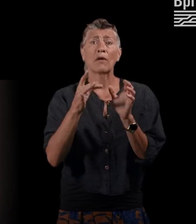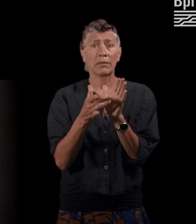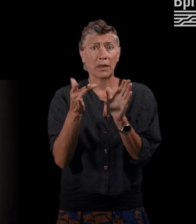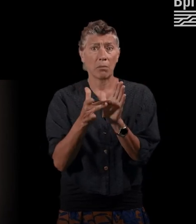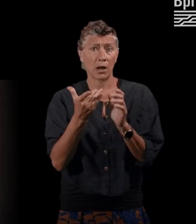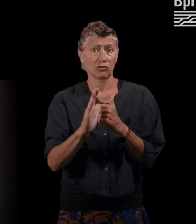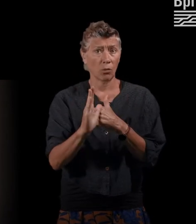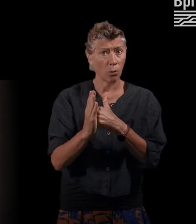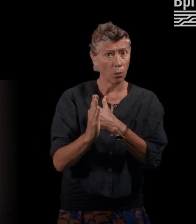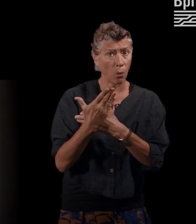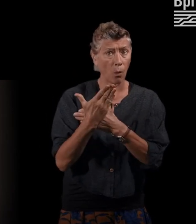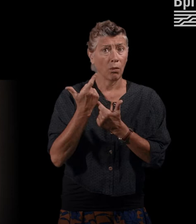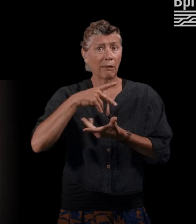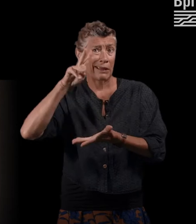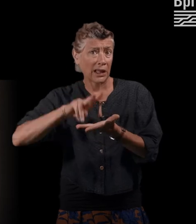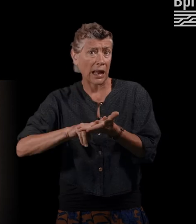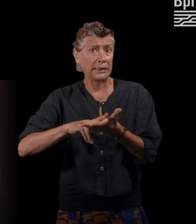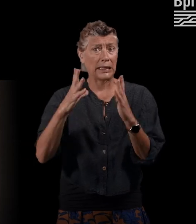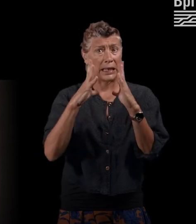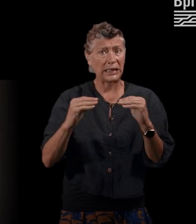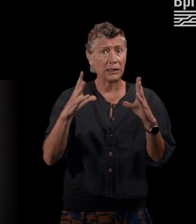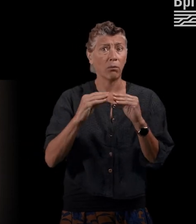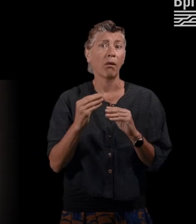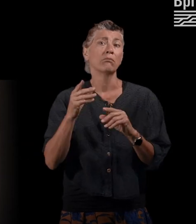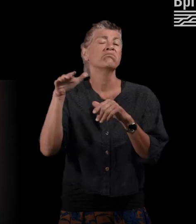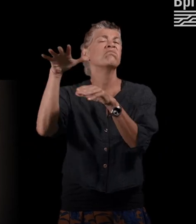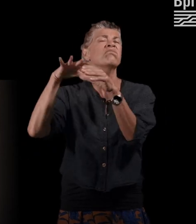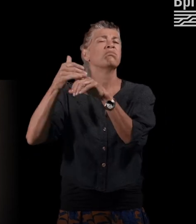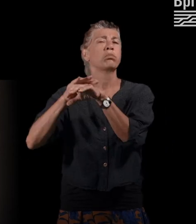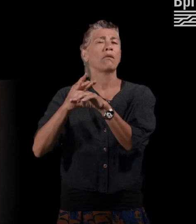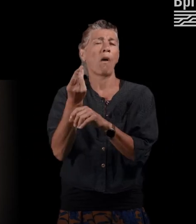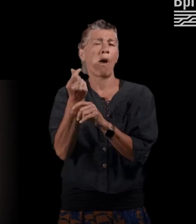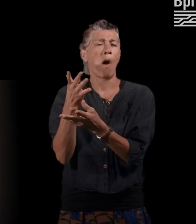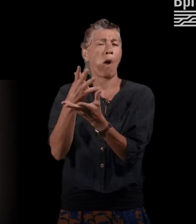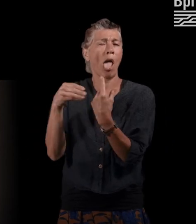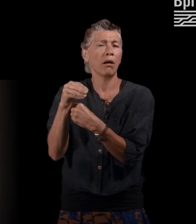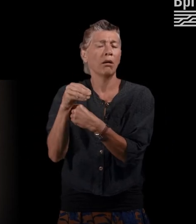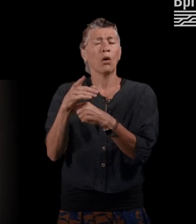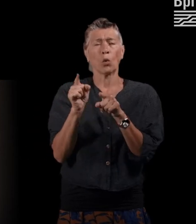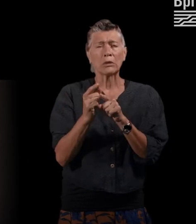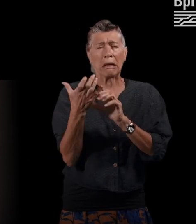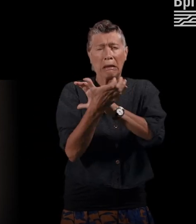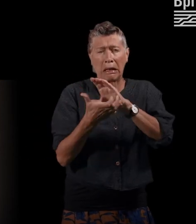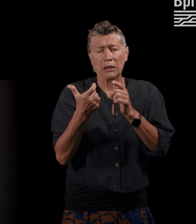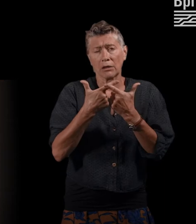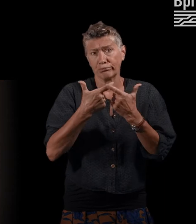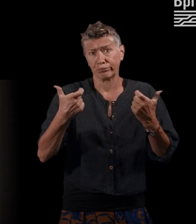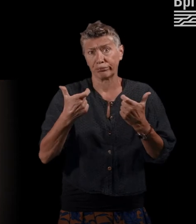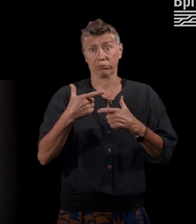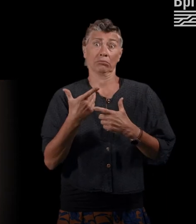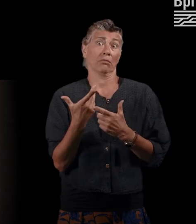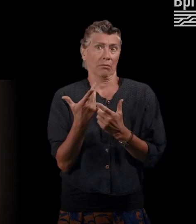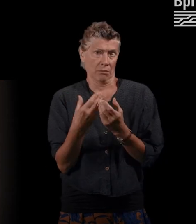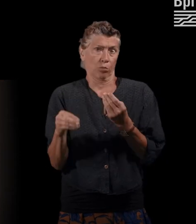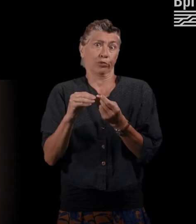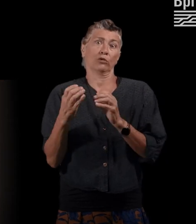nous montre les réalités du Liban entre corruption, dont vous parlez beaucoup, crise multiple, et